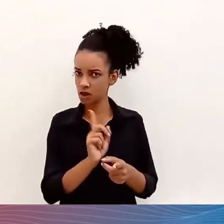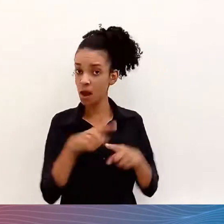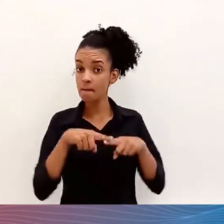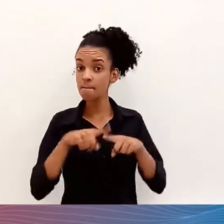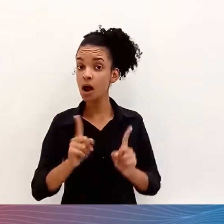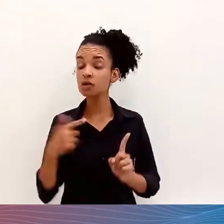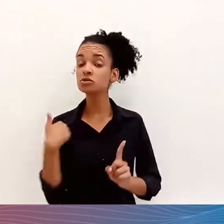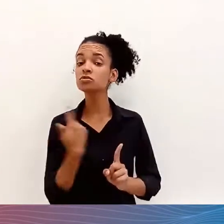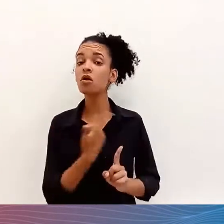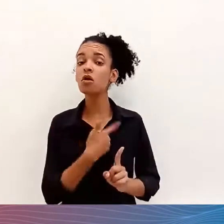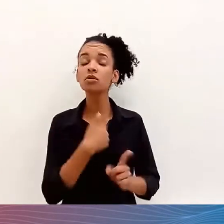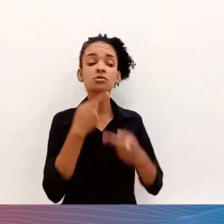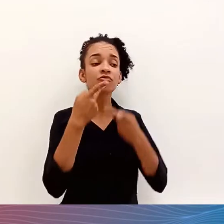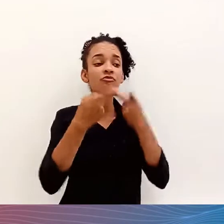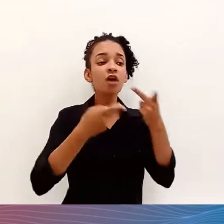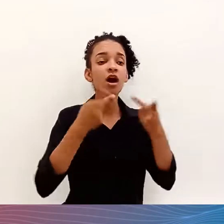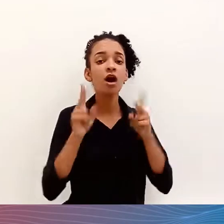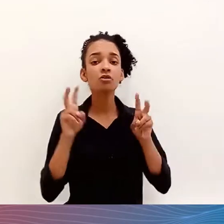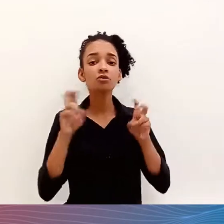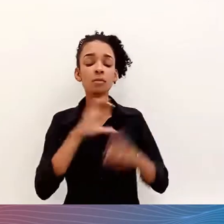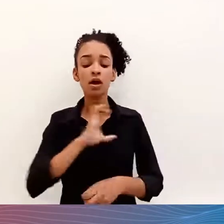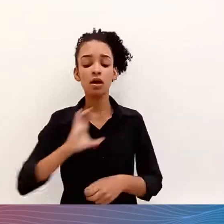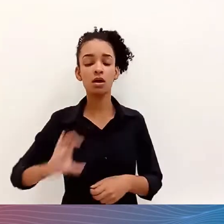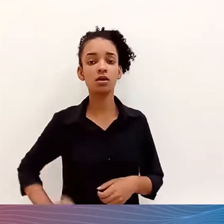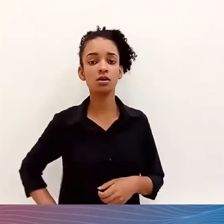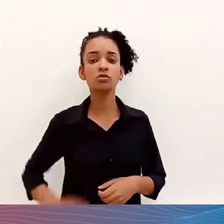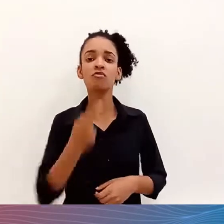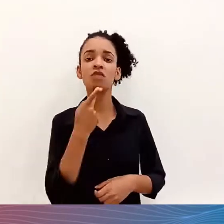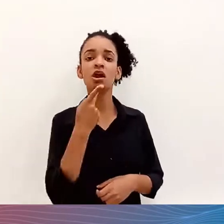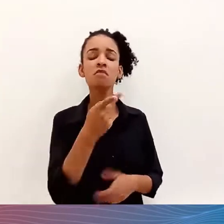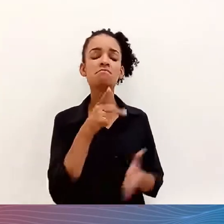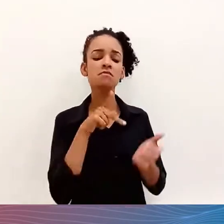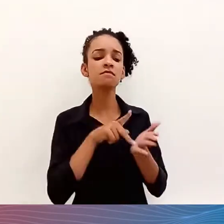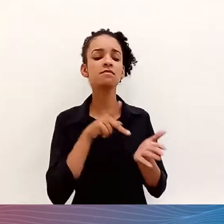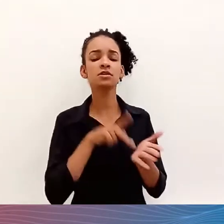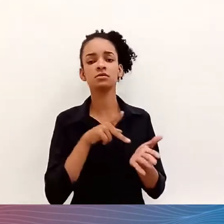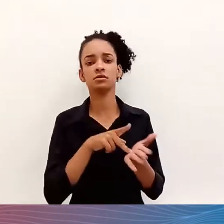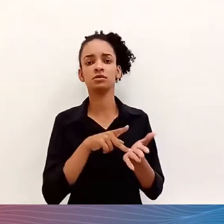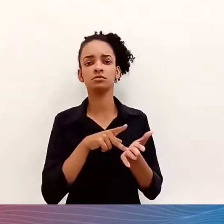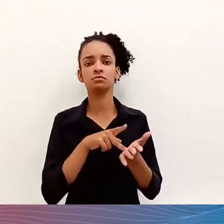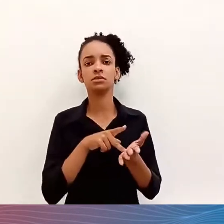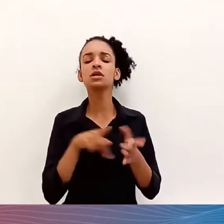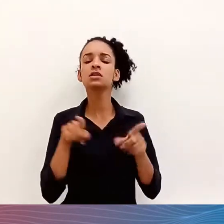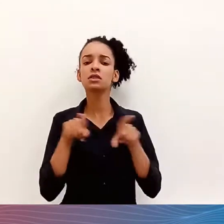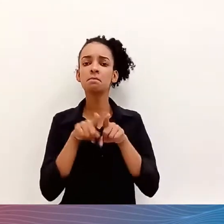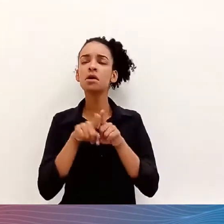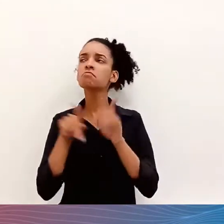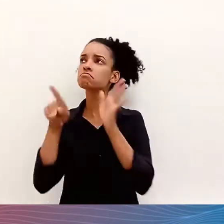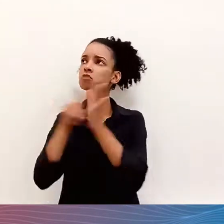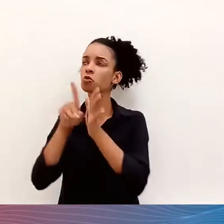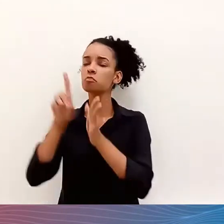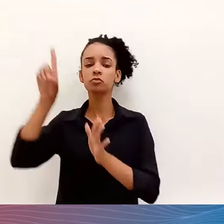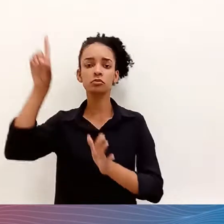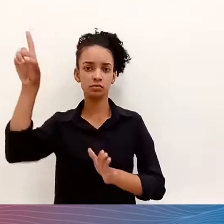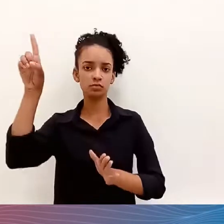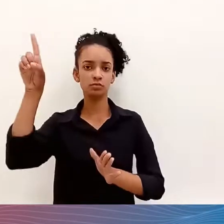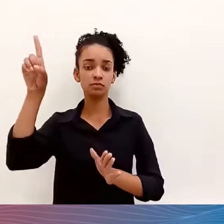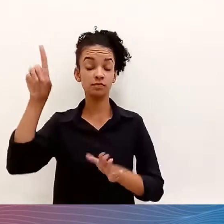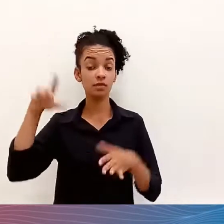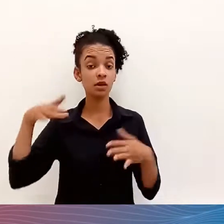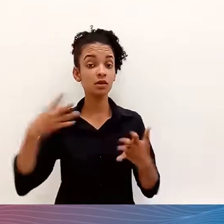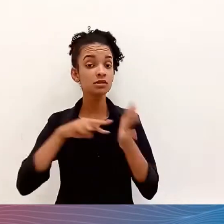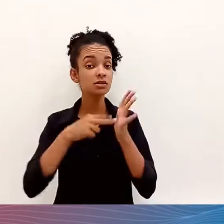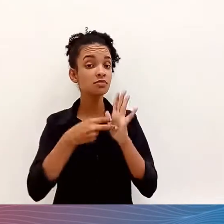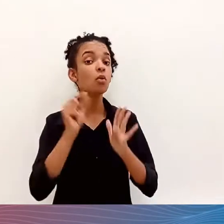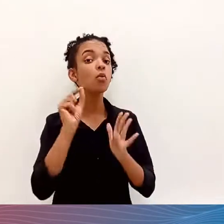com sinceridade e da parte do próprio Deus. Quer dizer, irmãos, a palavra profética, ela